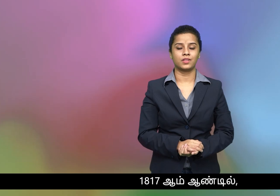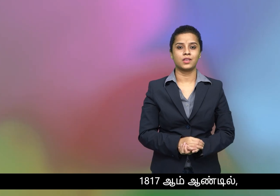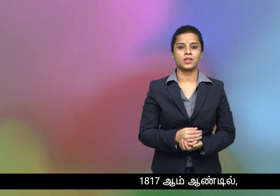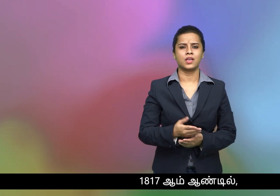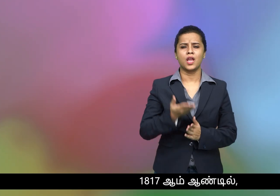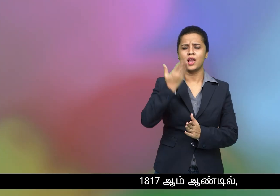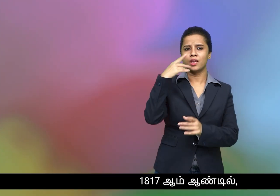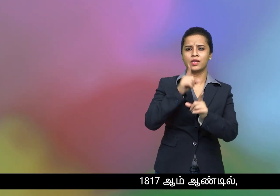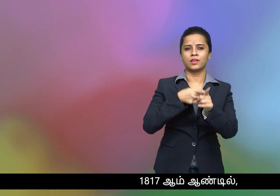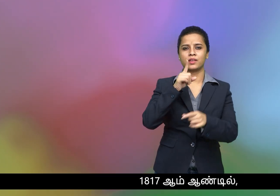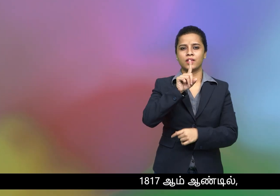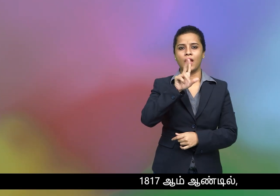ஆயிரத்து 1817 ஆண்டில்